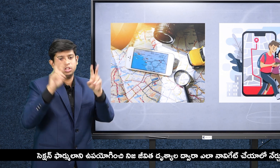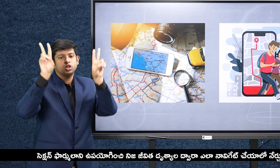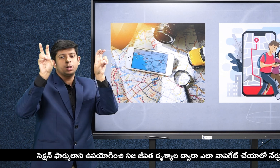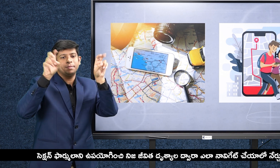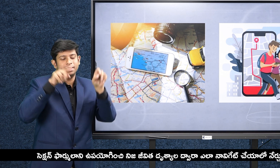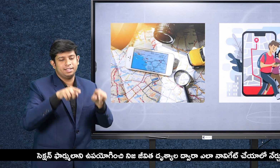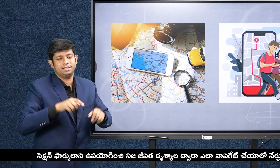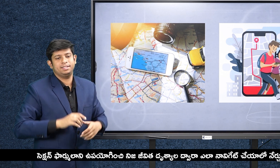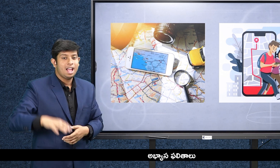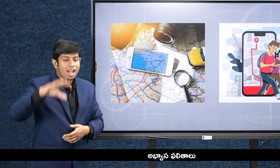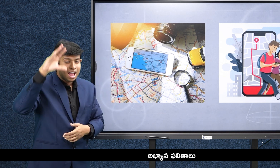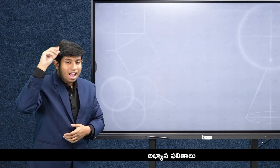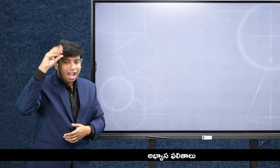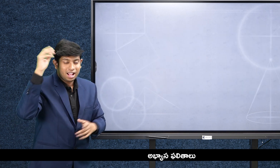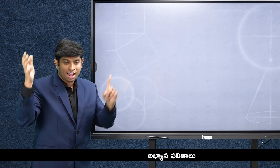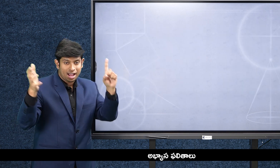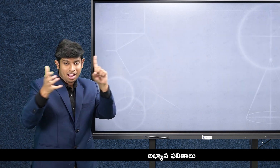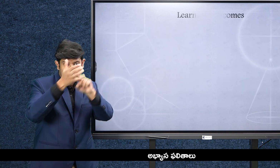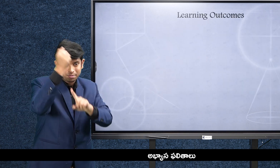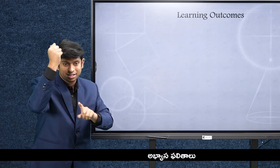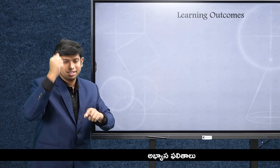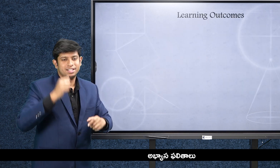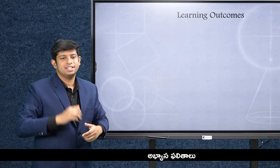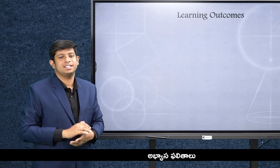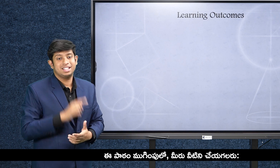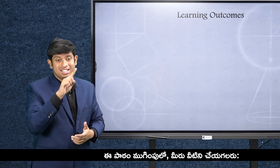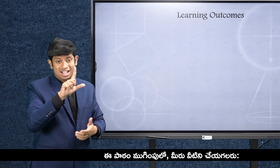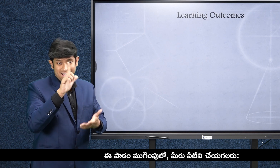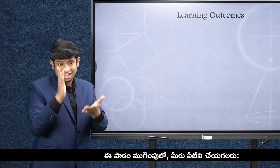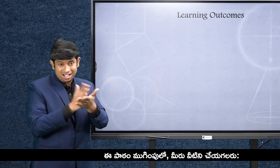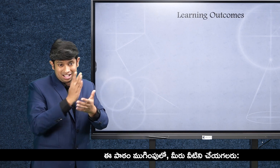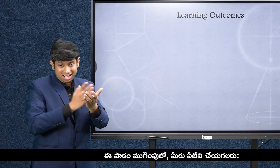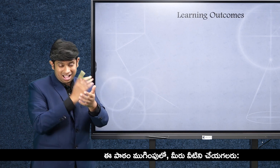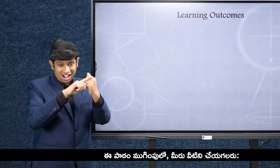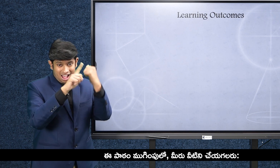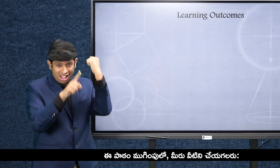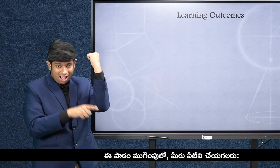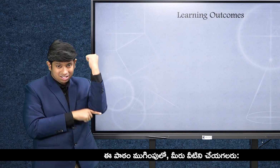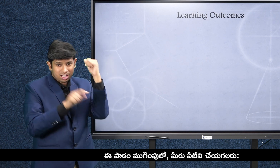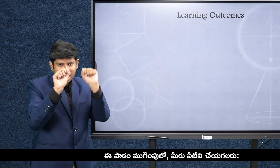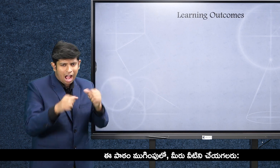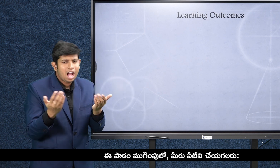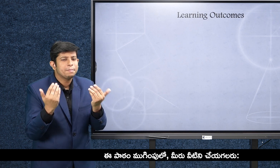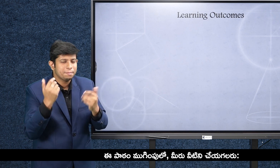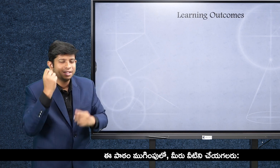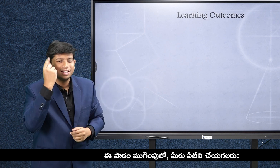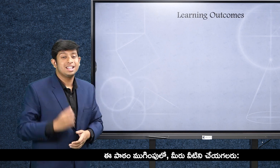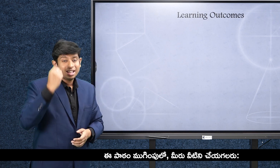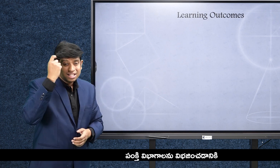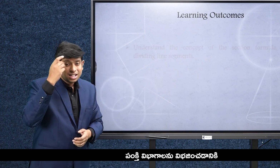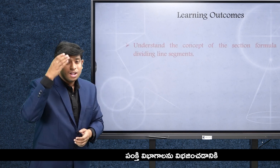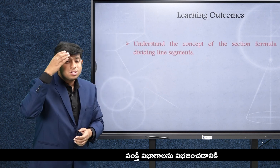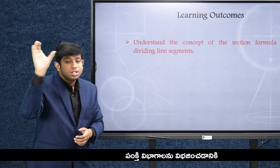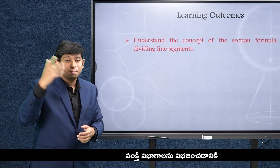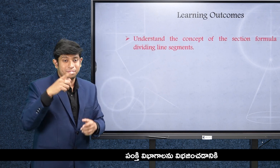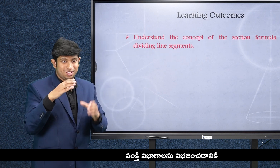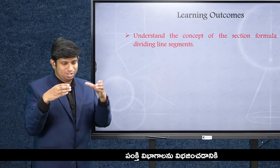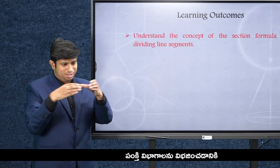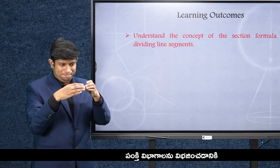నేర్చుకుందాం అభ్యాస ఫలితాలు ఈ పాఠం ముగింపులో మీరు వీటిని చేయగలరు పంక్తి విభాగాలను